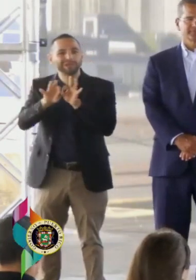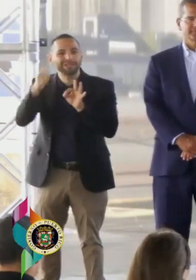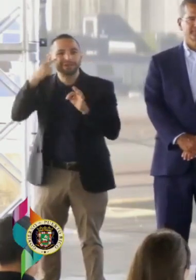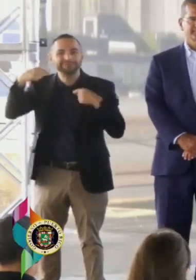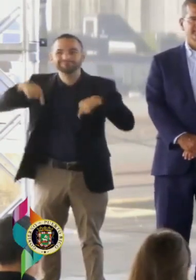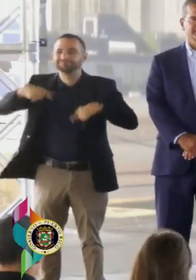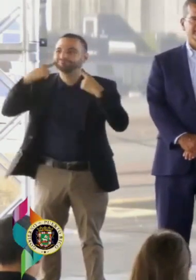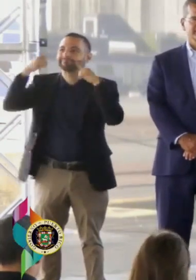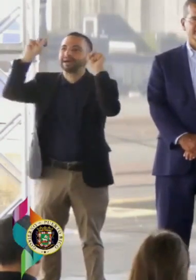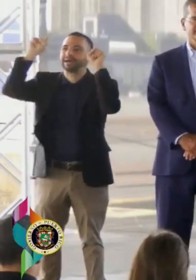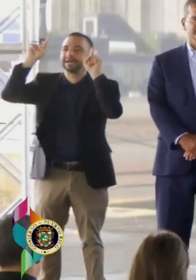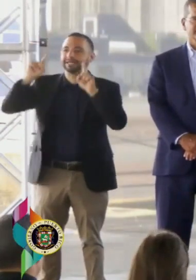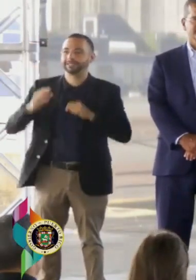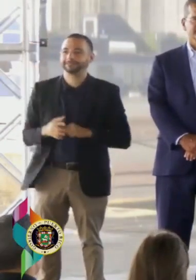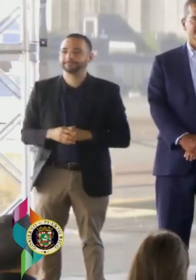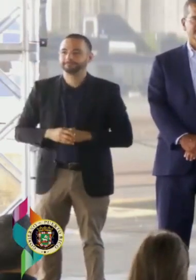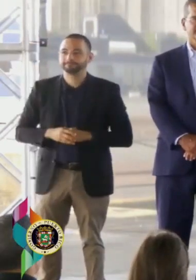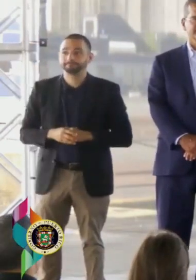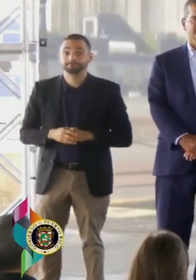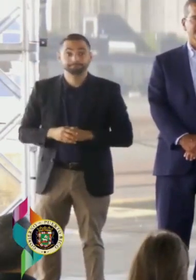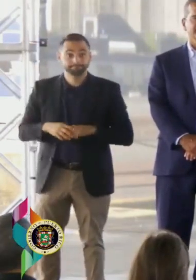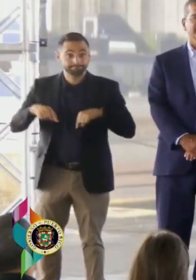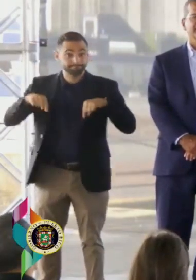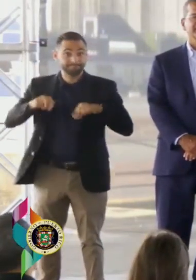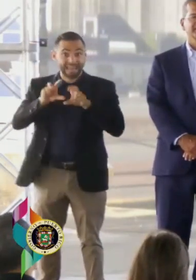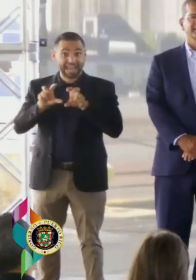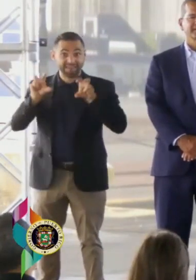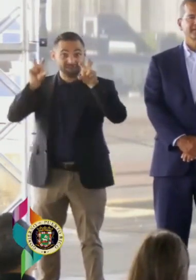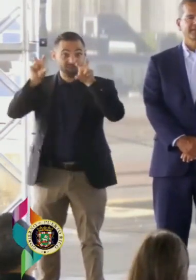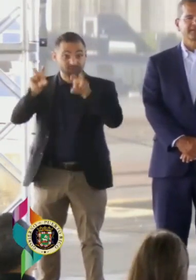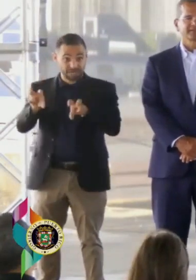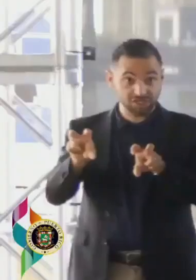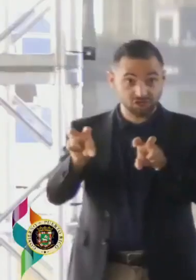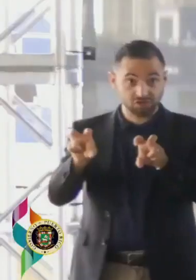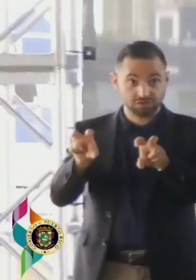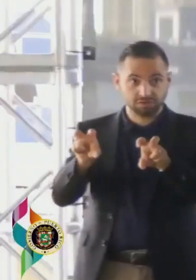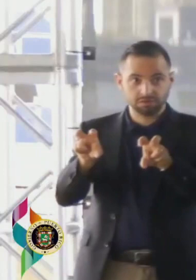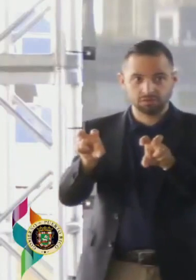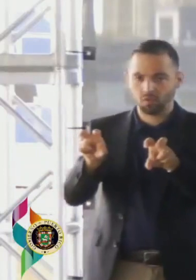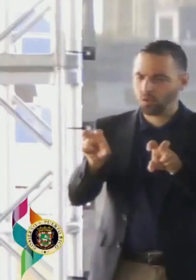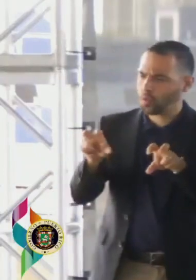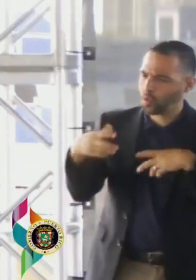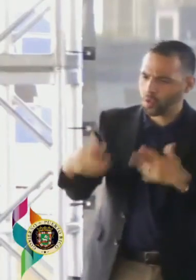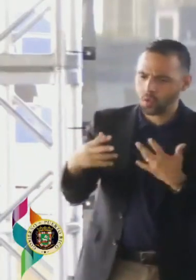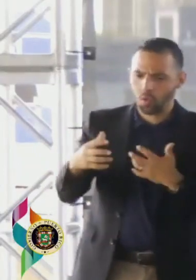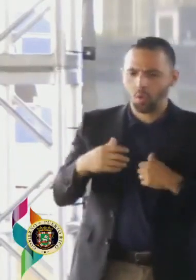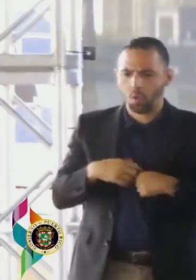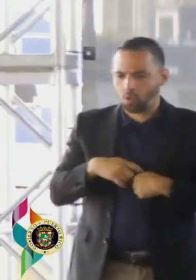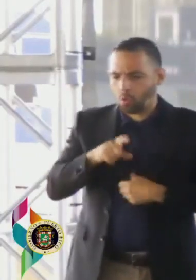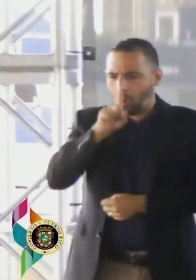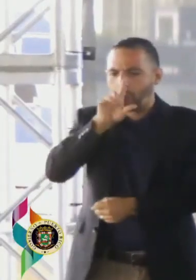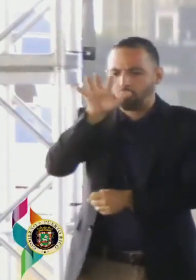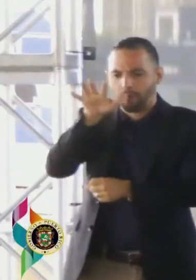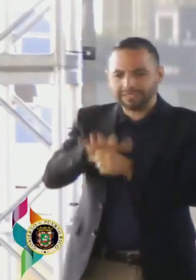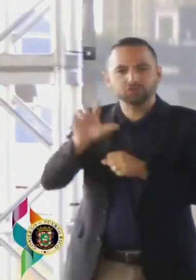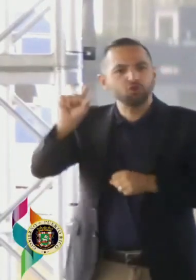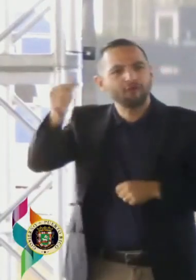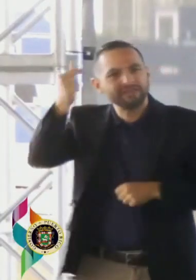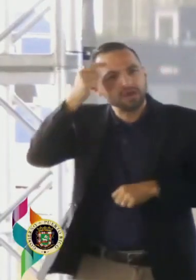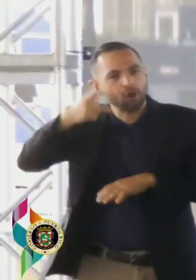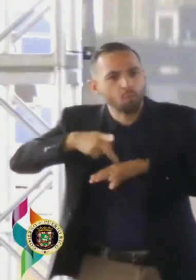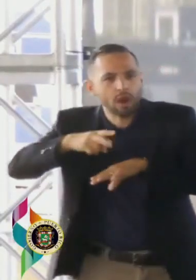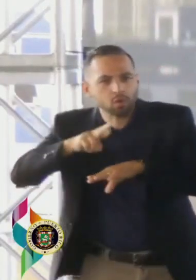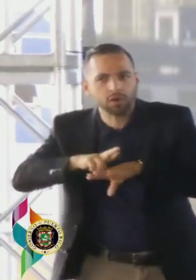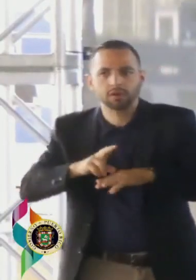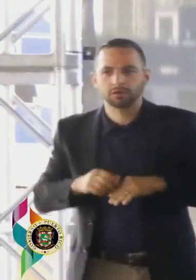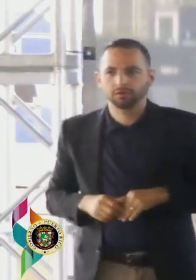suceda eh esta inversión que estamos hablando es un enorme compromiso del gobierno de Puerto Rico y es